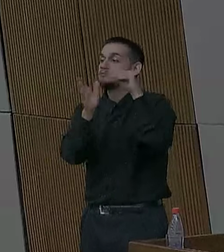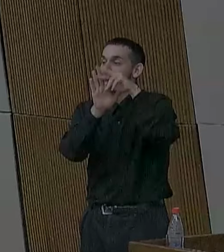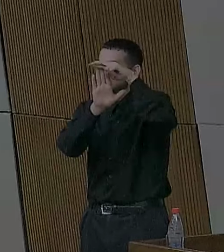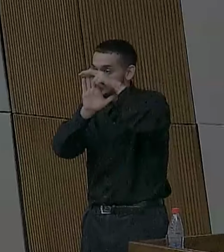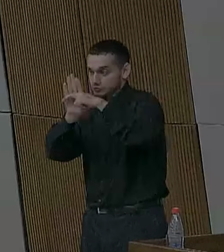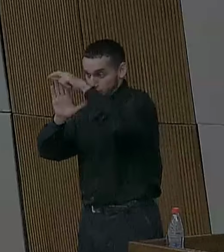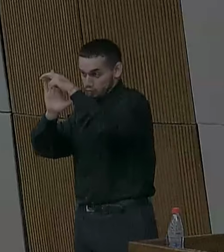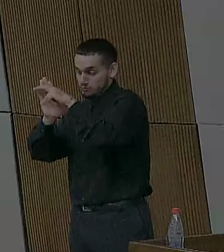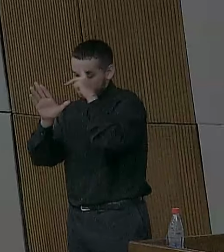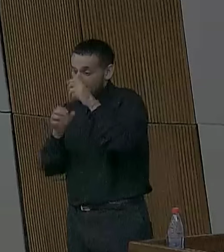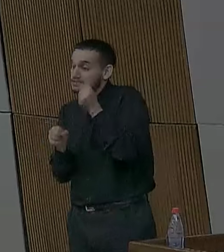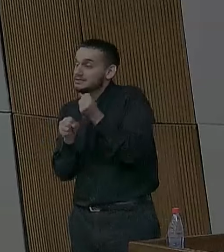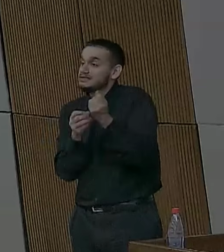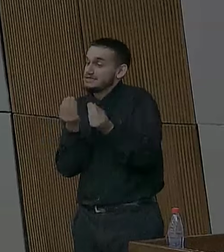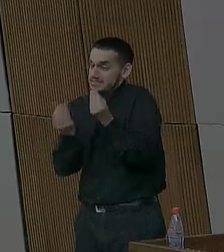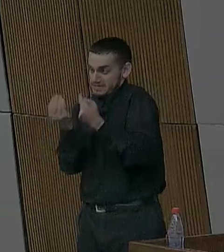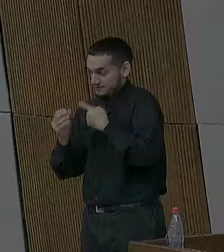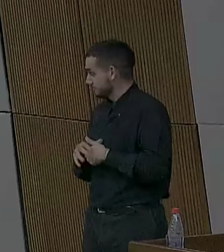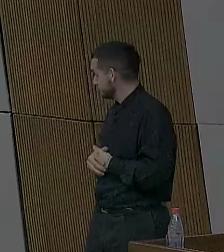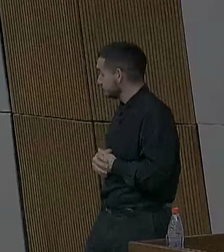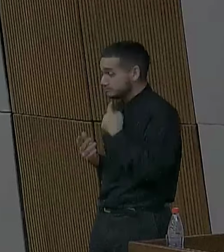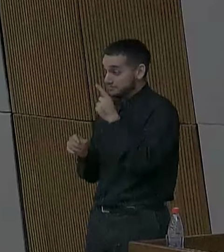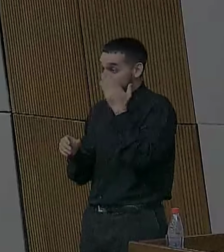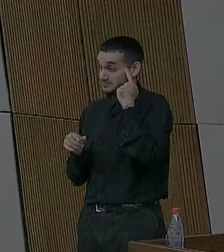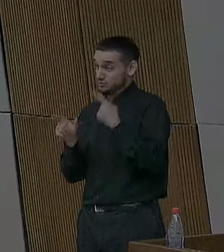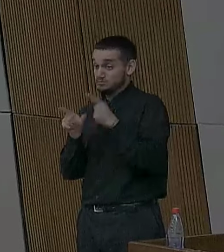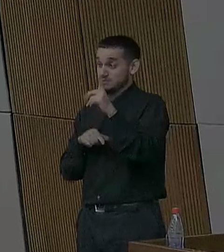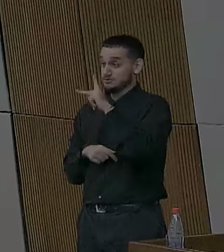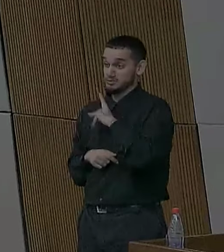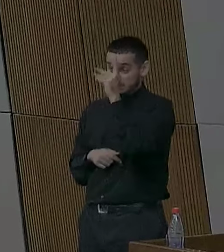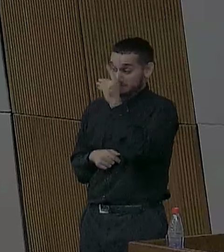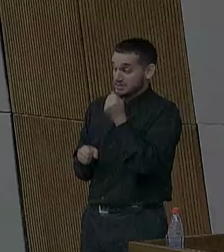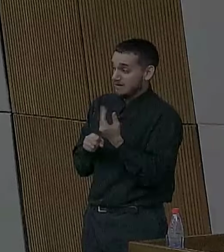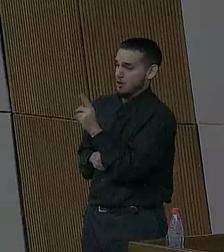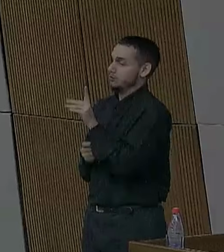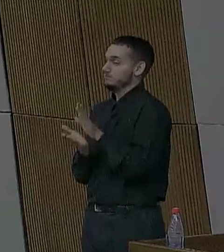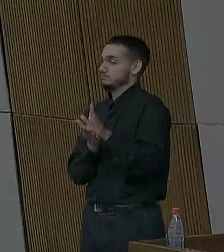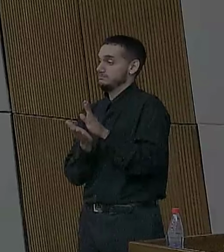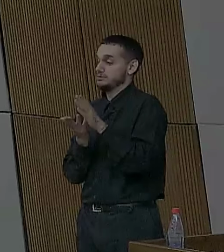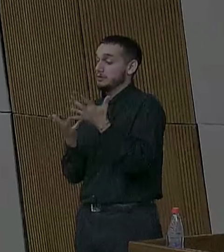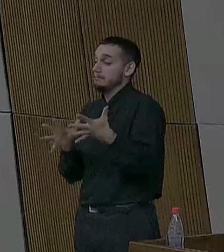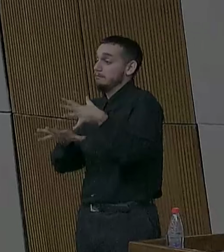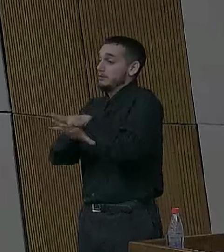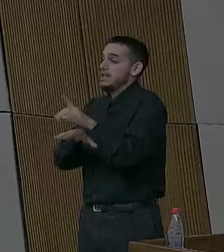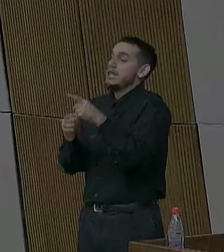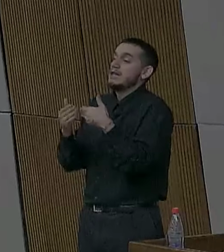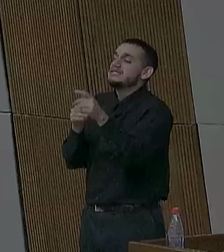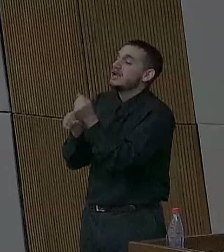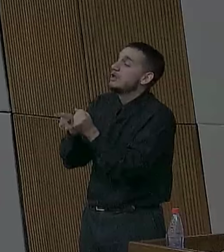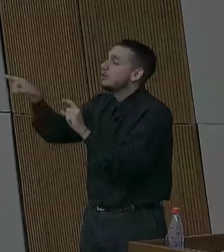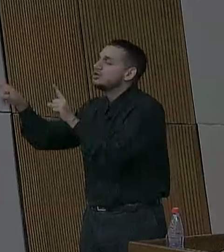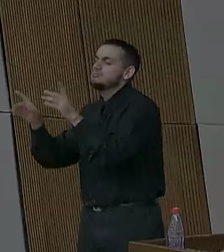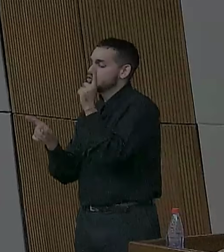accidente de trabajo, entraba o no, no solamente la persona con discapacidad que se iban a incluir, no mezclar con accidentes de trabajo, no